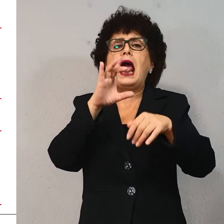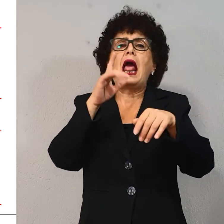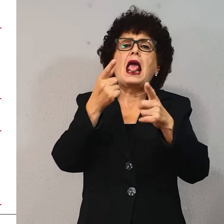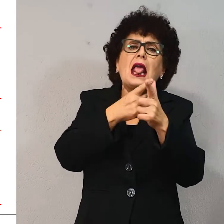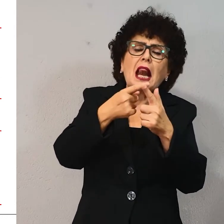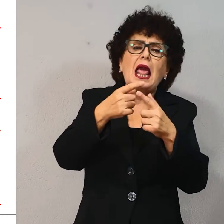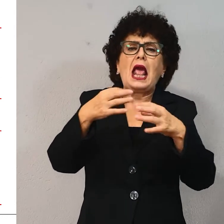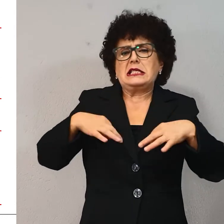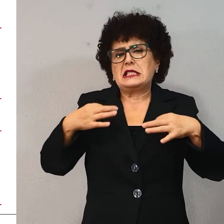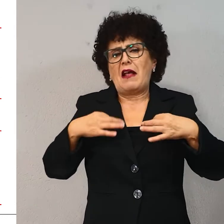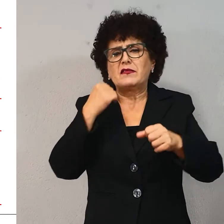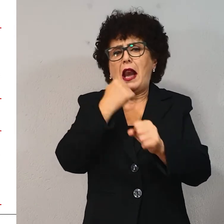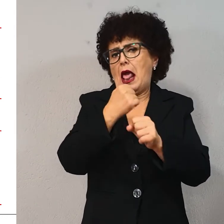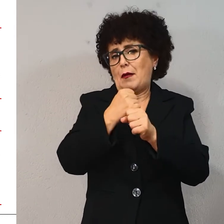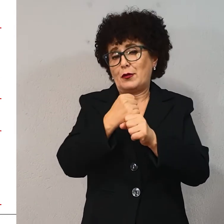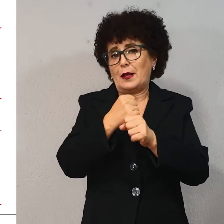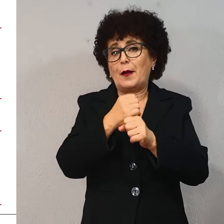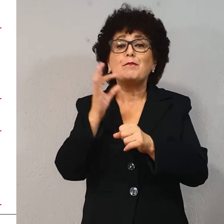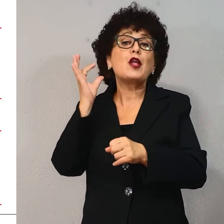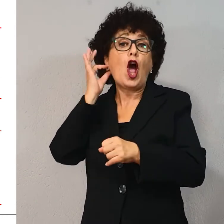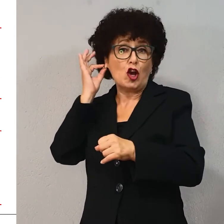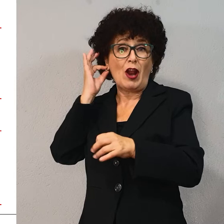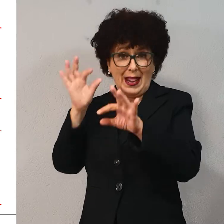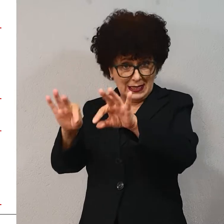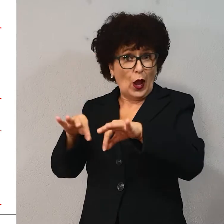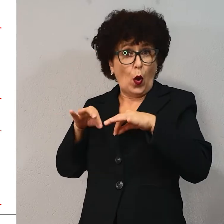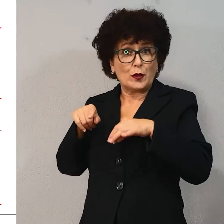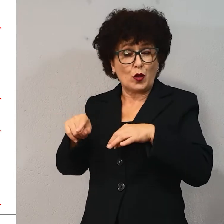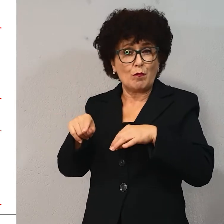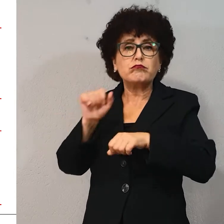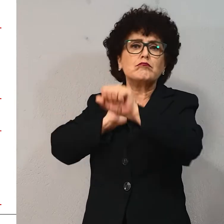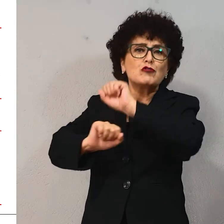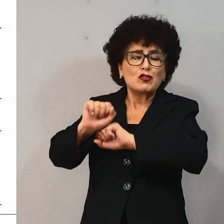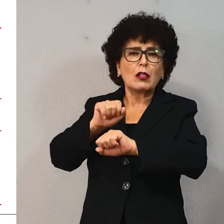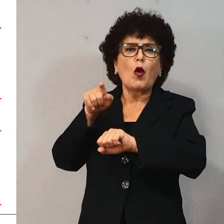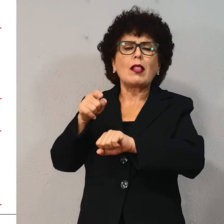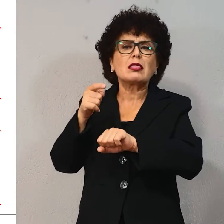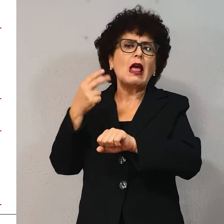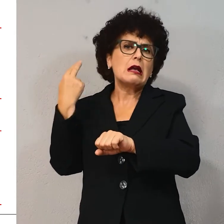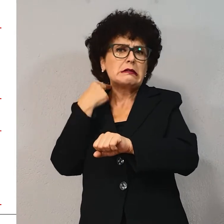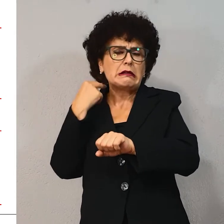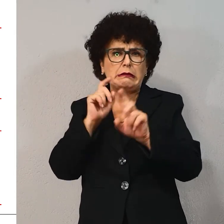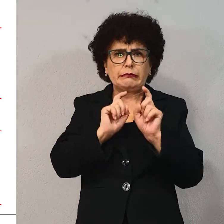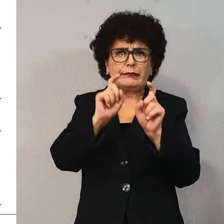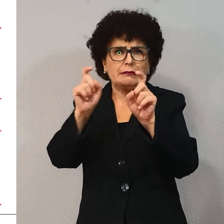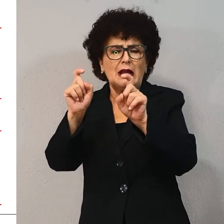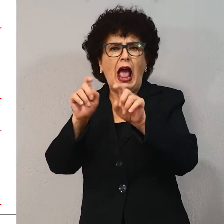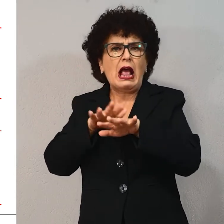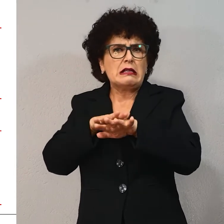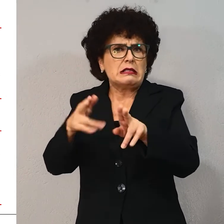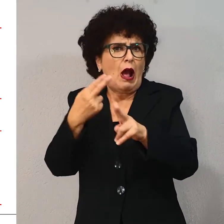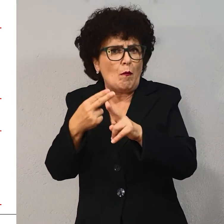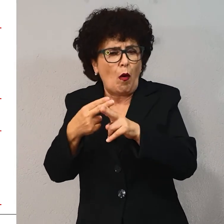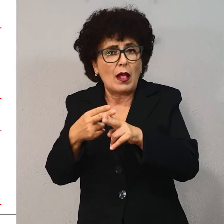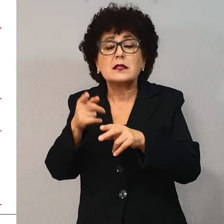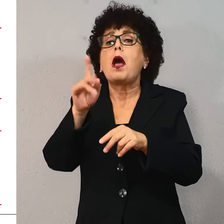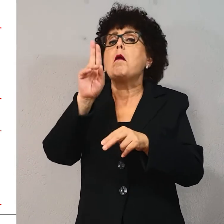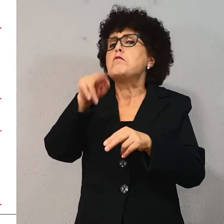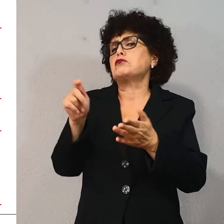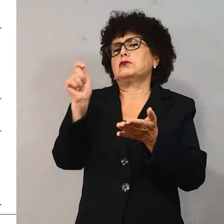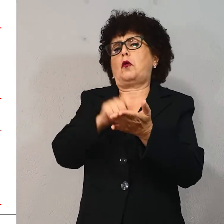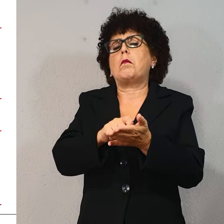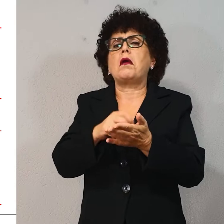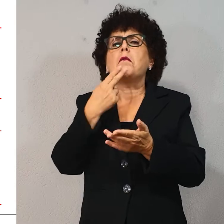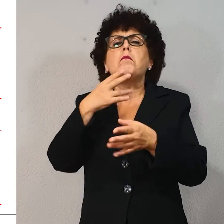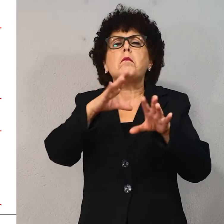работник. Женски кондом штити од сексуално преносливи инфекции, може да се набави на